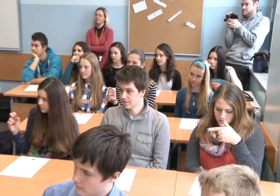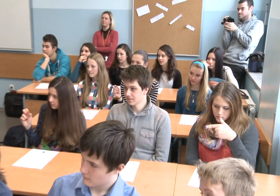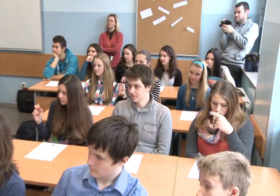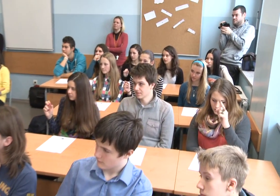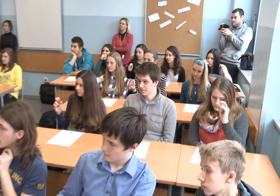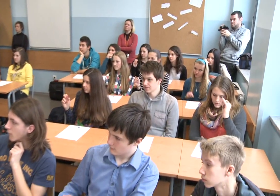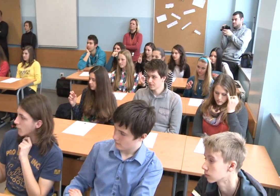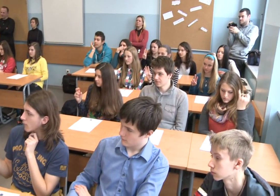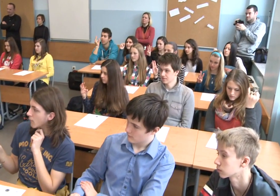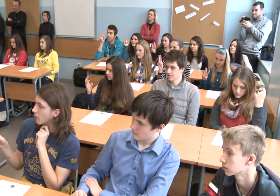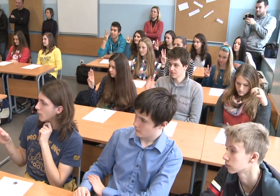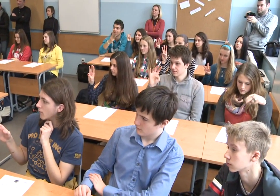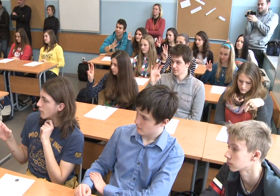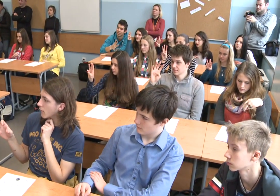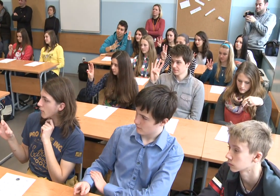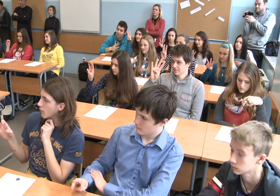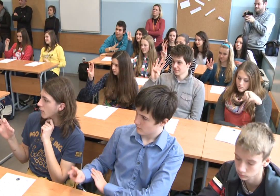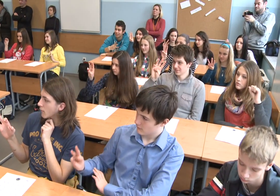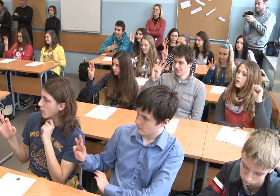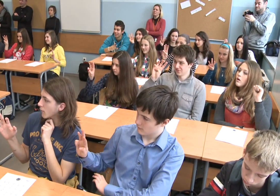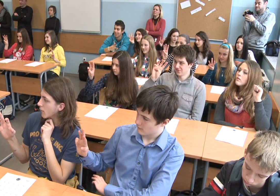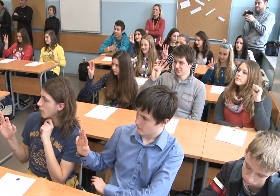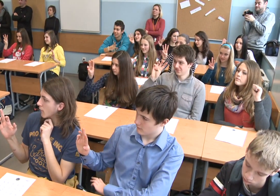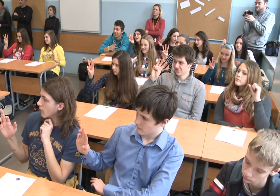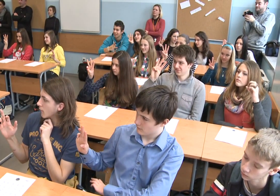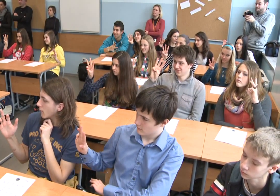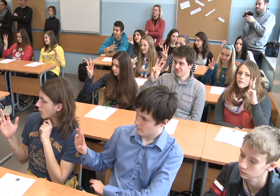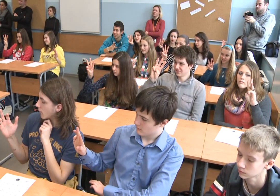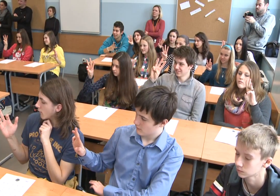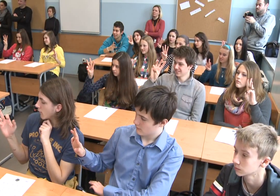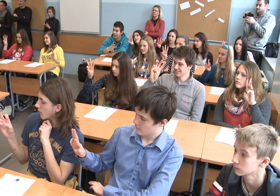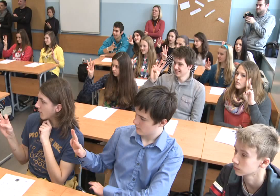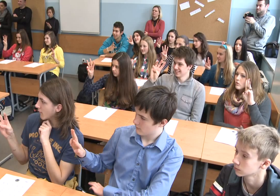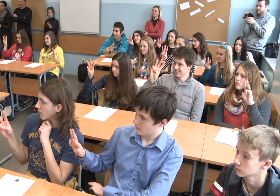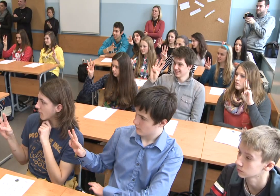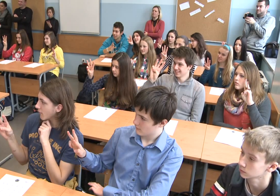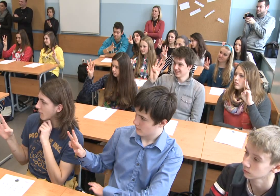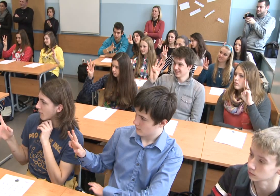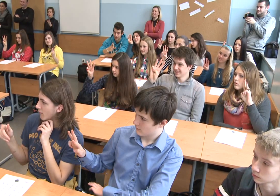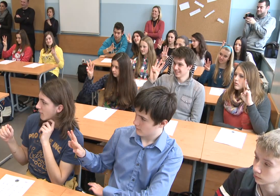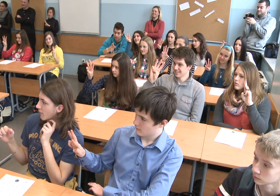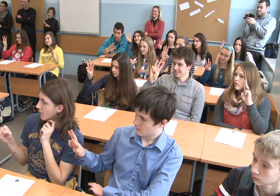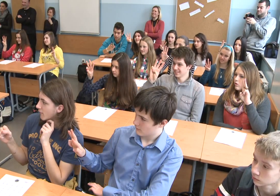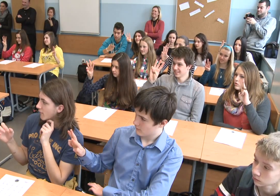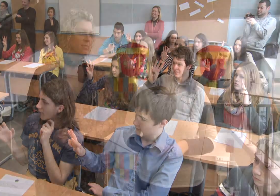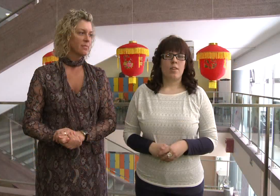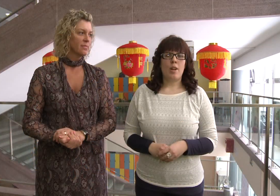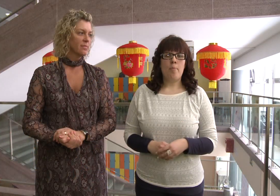Ja. Potem še imamo dvojni V. Izredno težek, vsaj meni, no, ker mi je videla še vse druge prste. Ja. Torej,